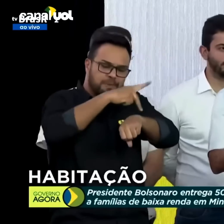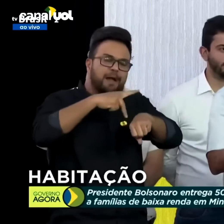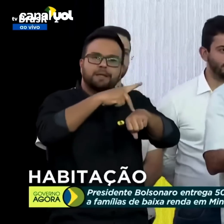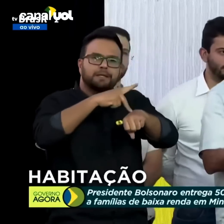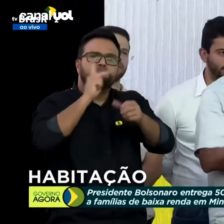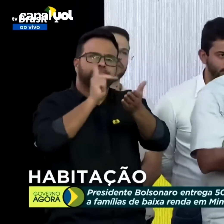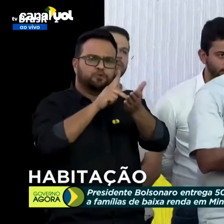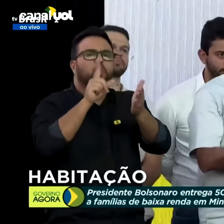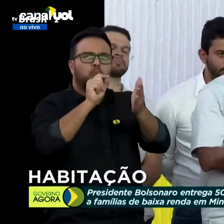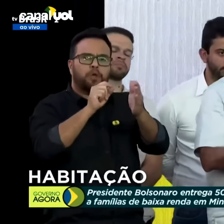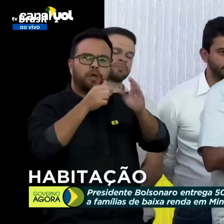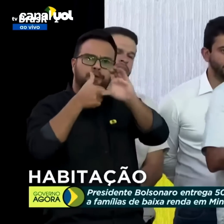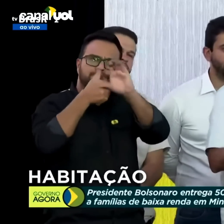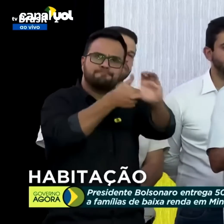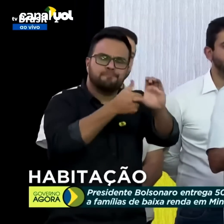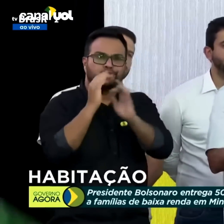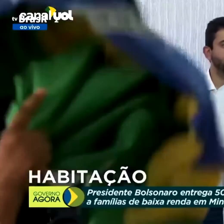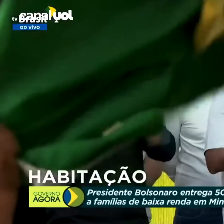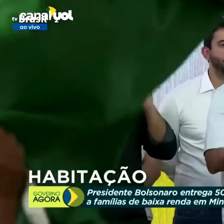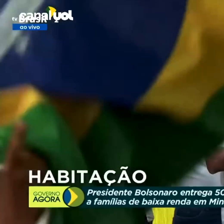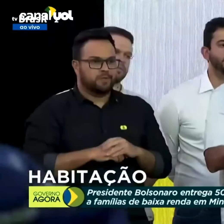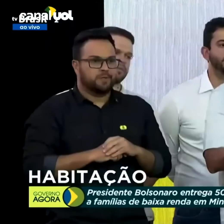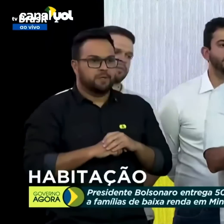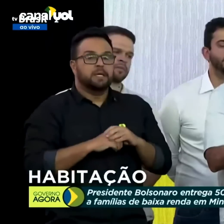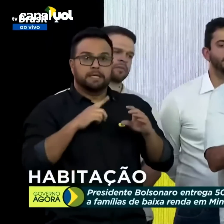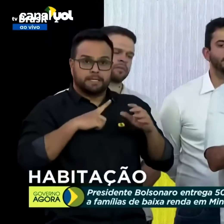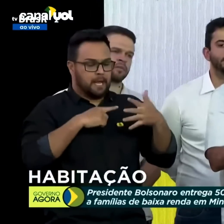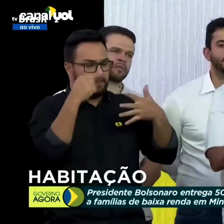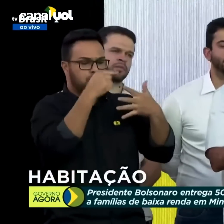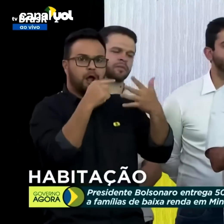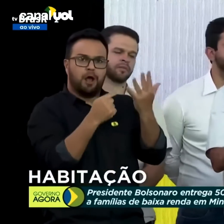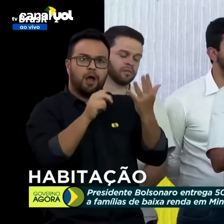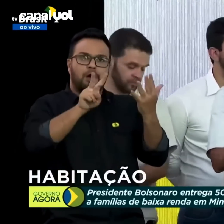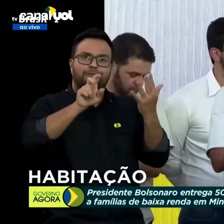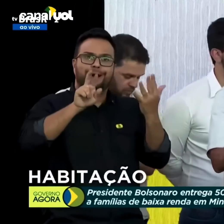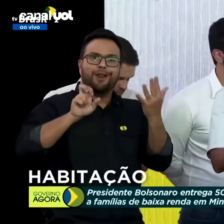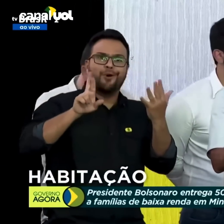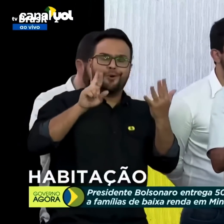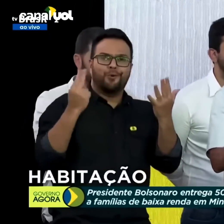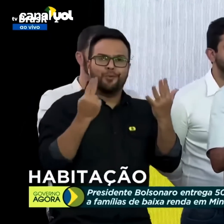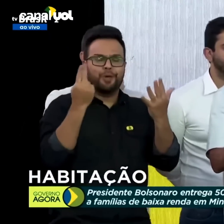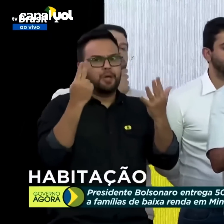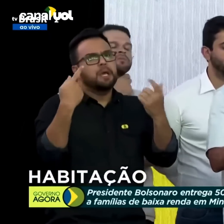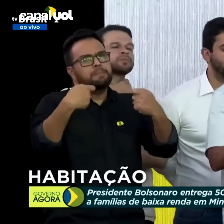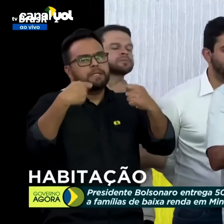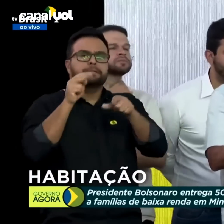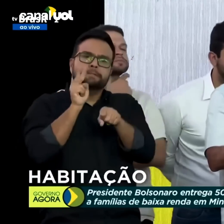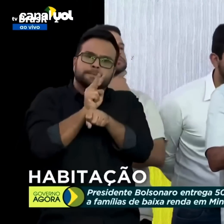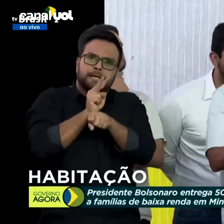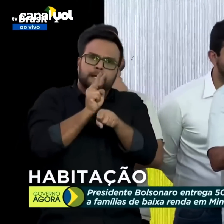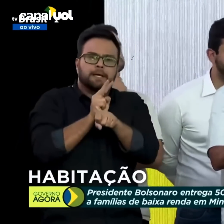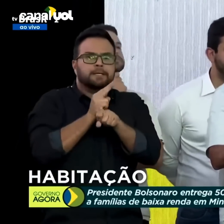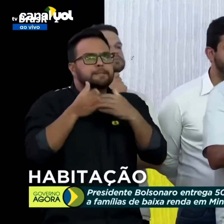cristão. Os nossos valores devem ser preservados a qualquer